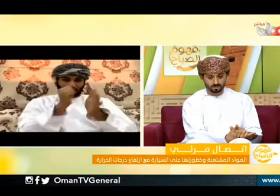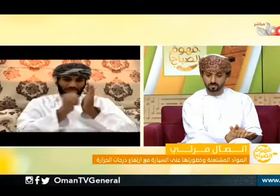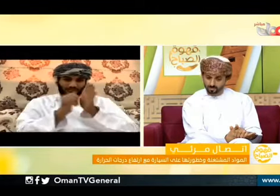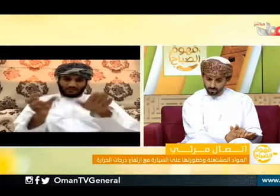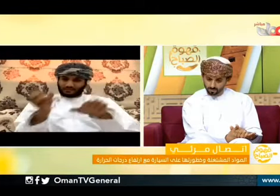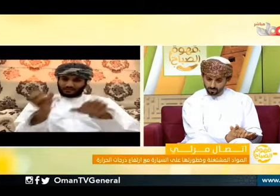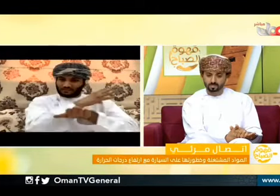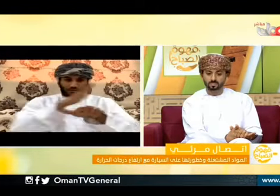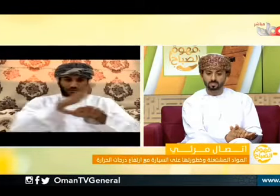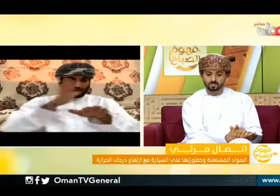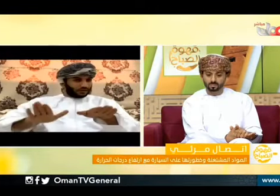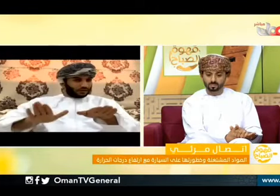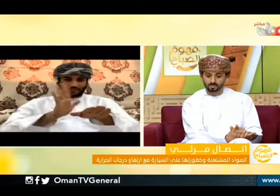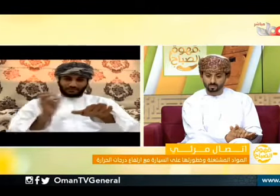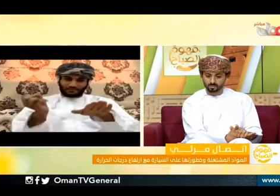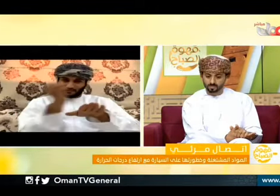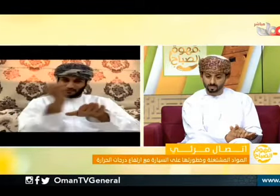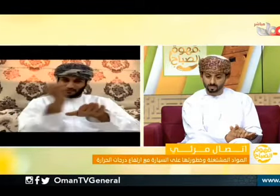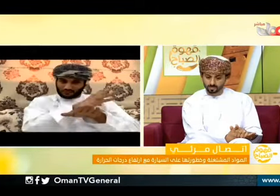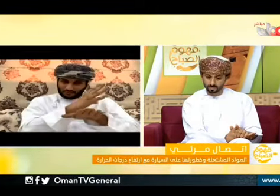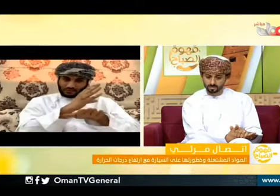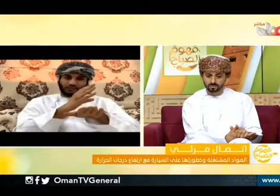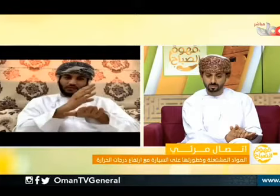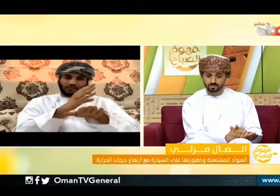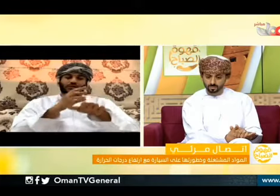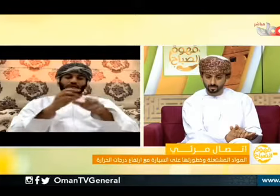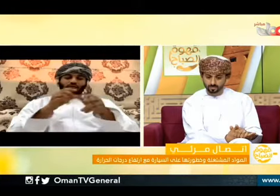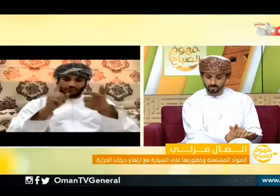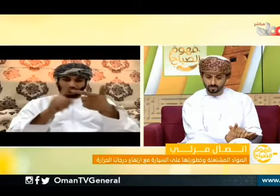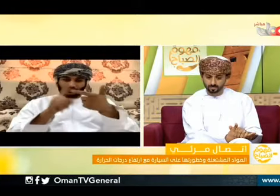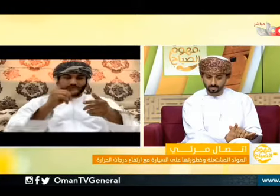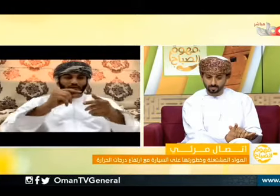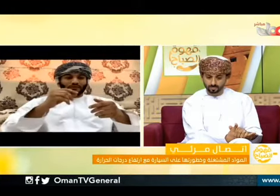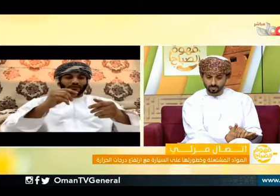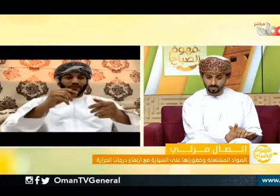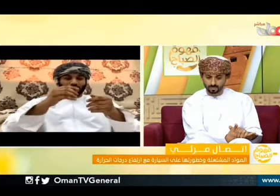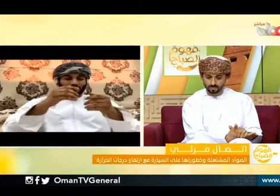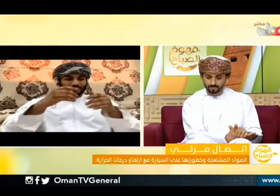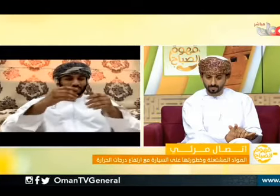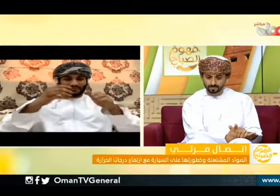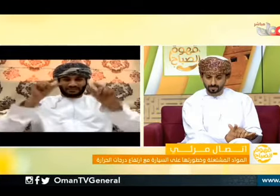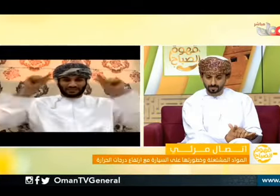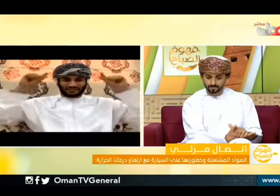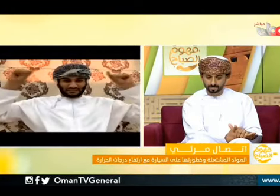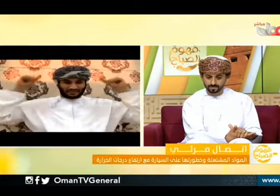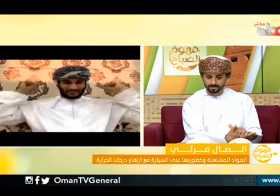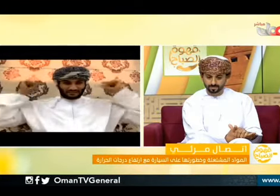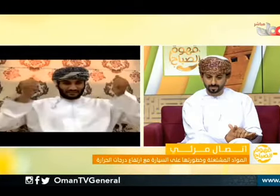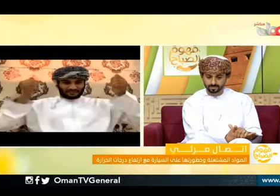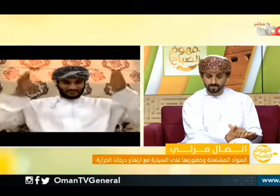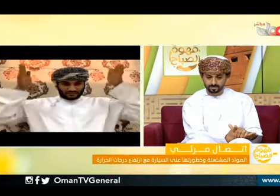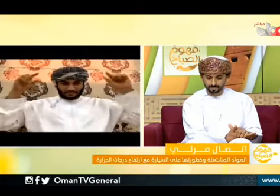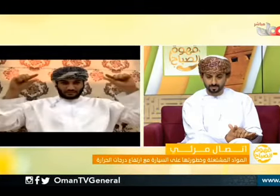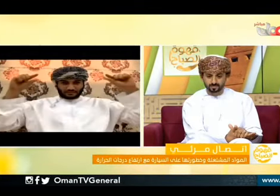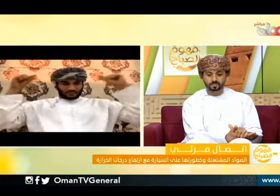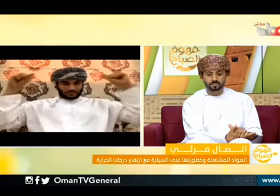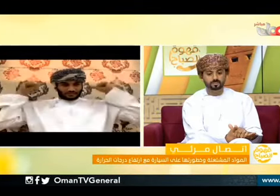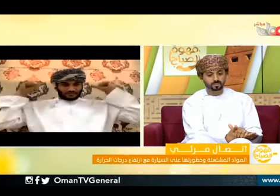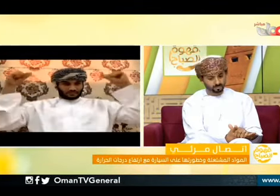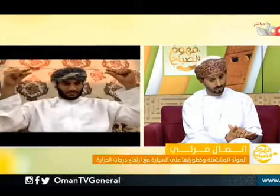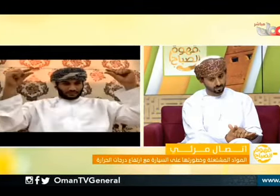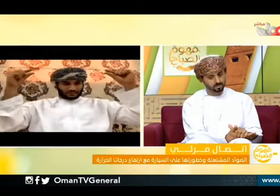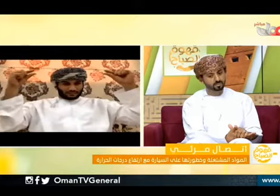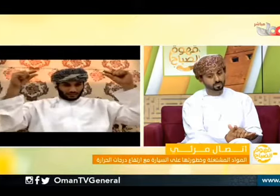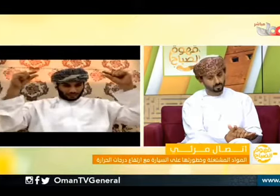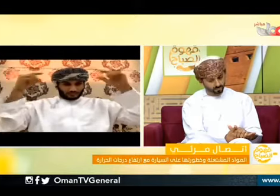المركبة تأثير على حرارة الجو في هذا في فترة الصيف راح ممكن تسبب خطورة على المركبة.